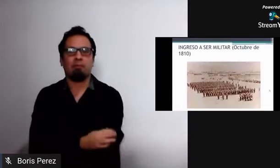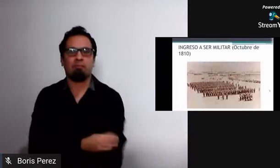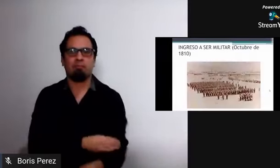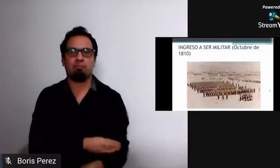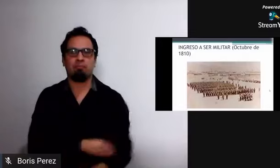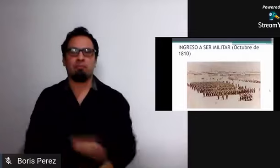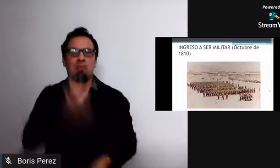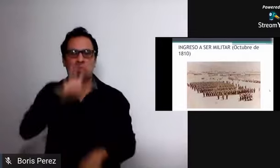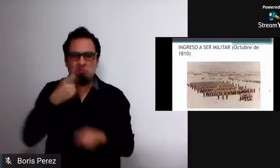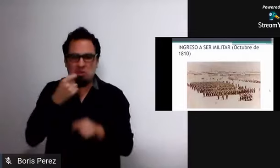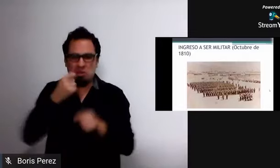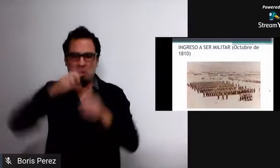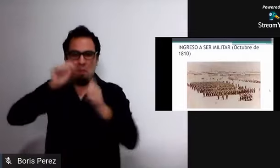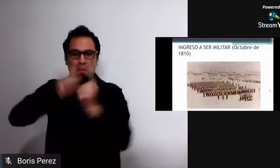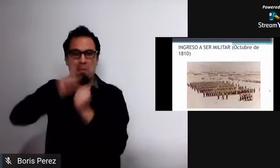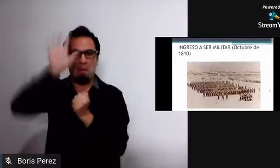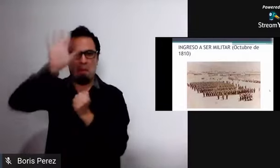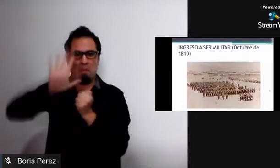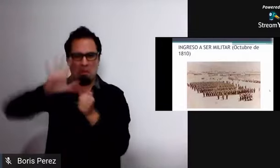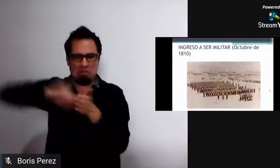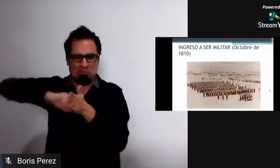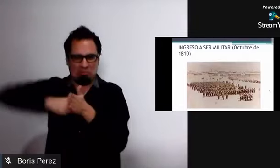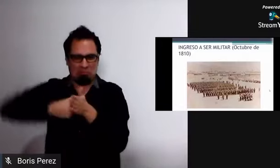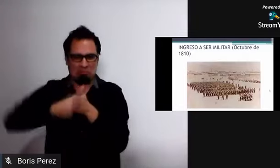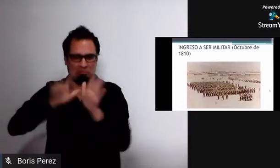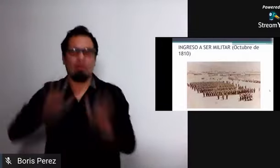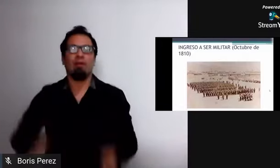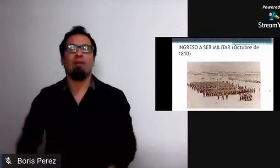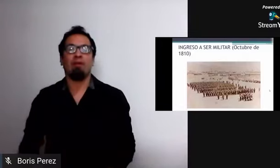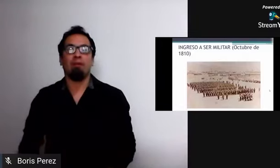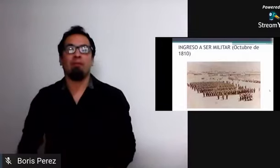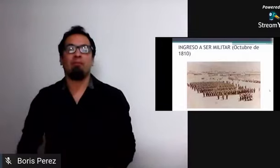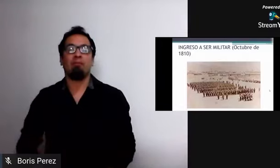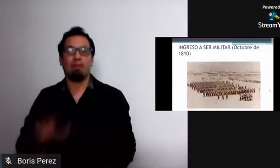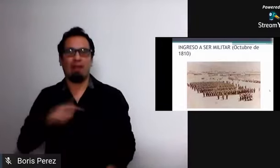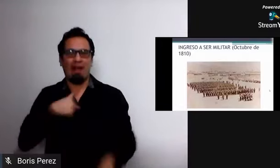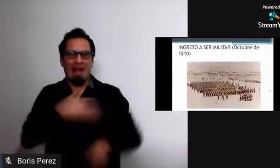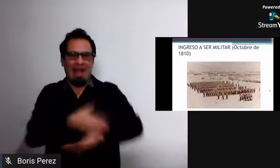vemos entonces que con el pasar de los años,